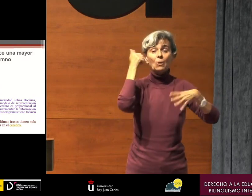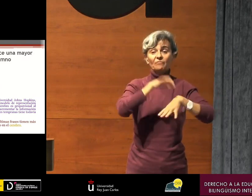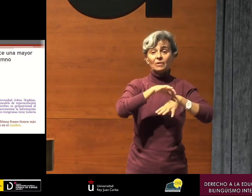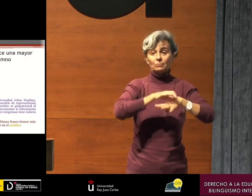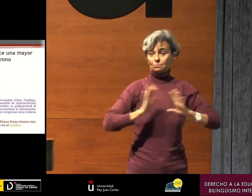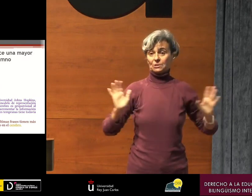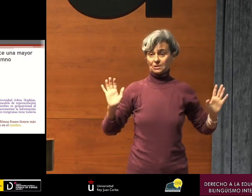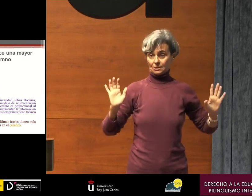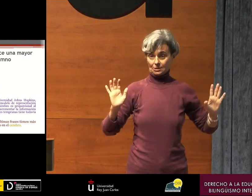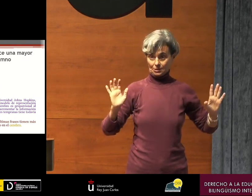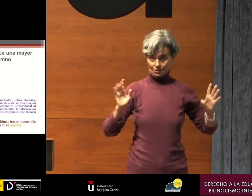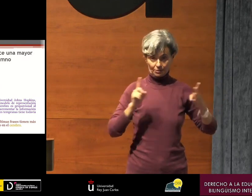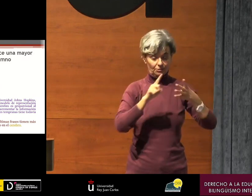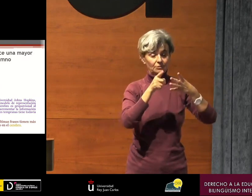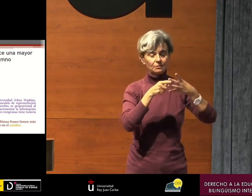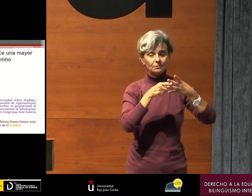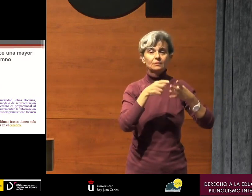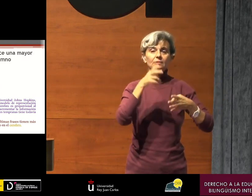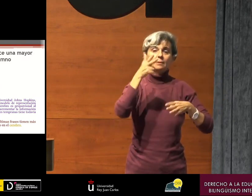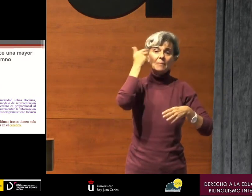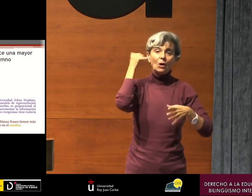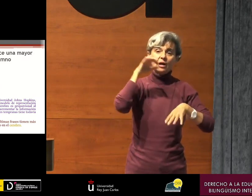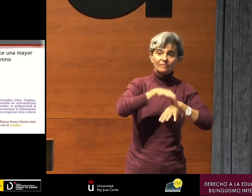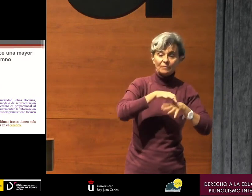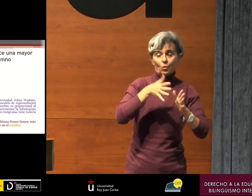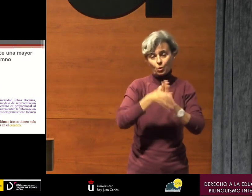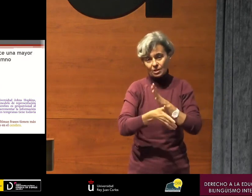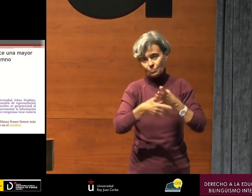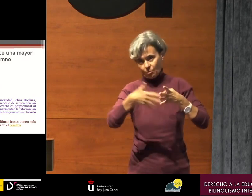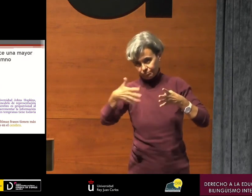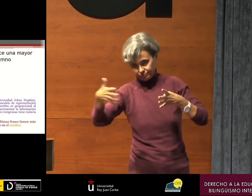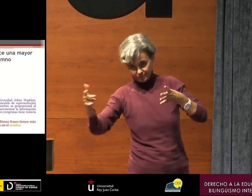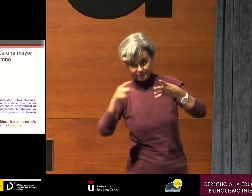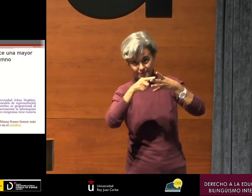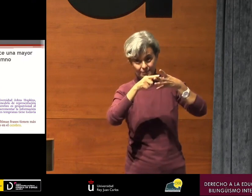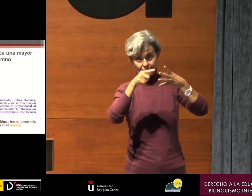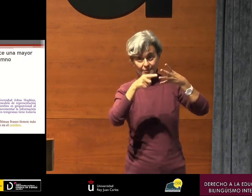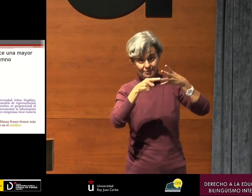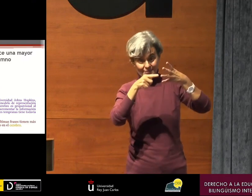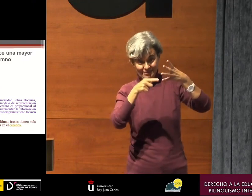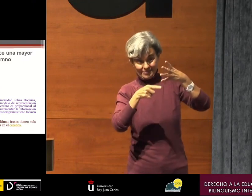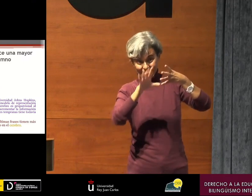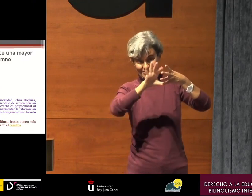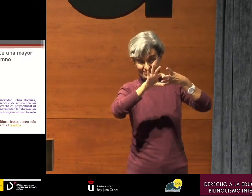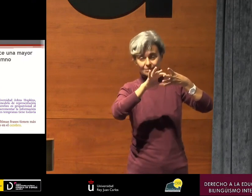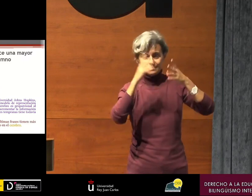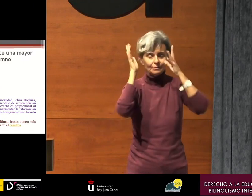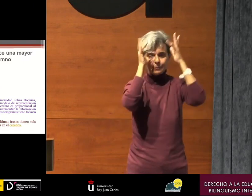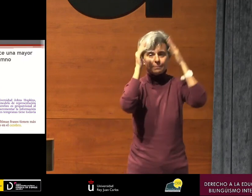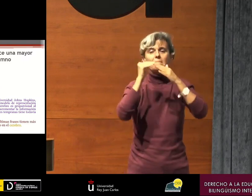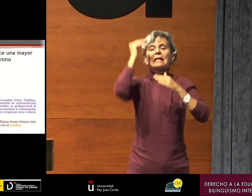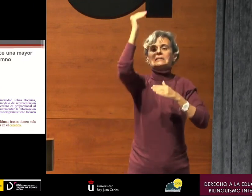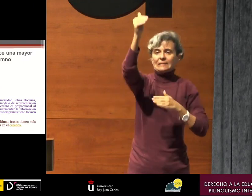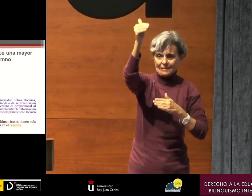Con las 4 frases que habéis visto anteriormente, Pau está enfermo, ¿por qué Pau está enfermo?